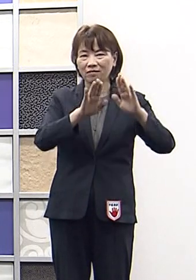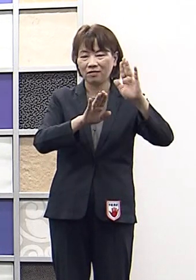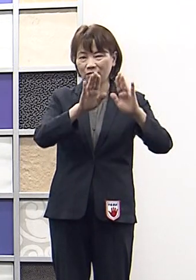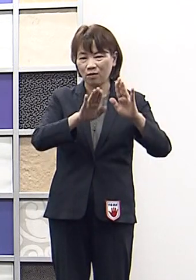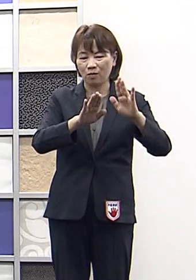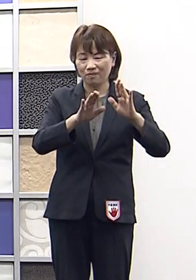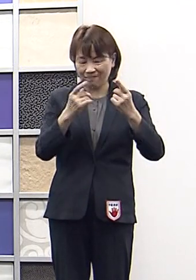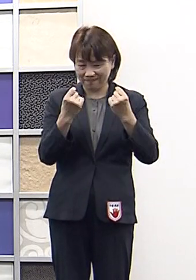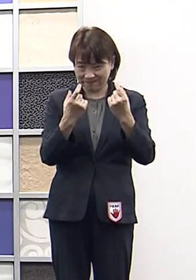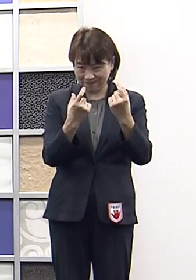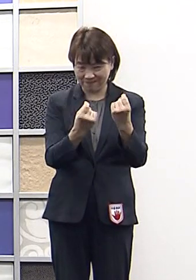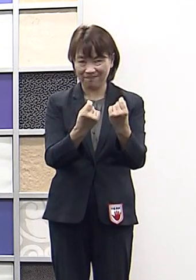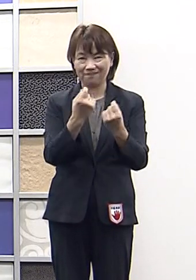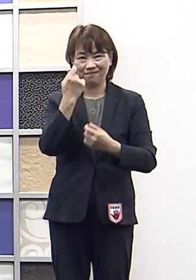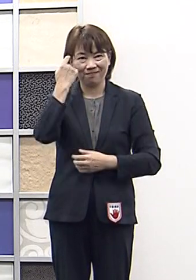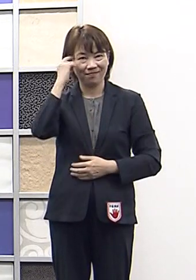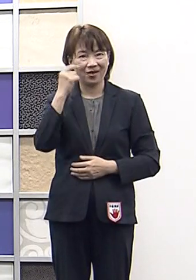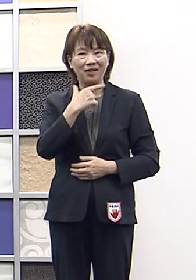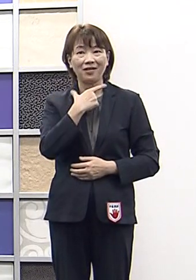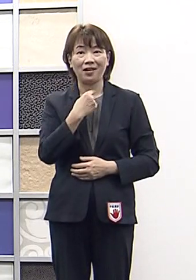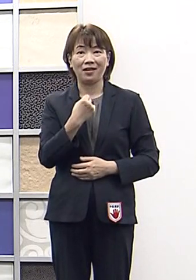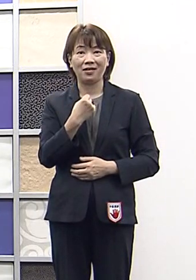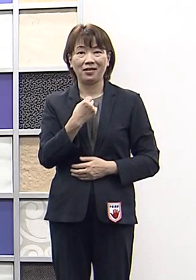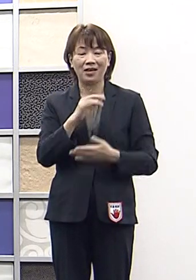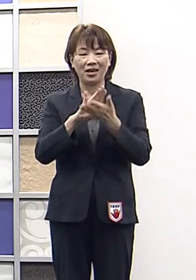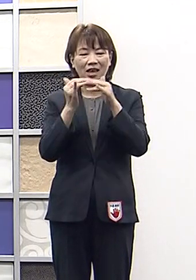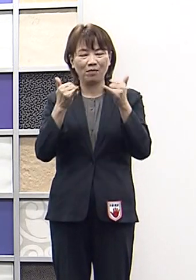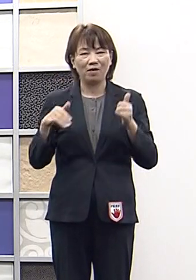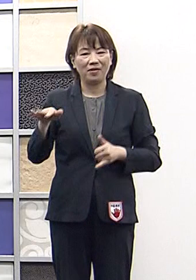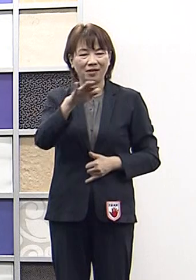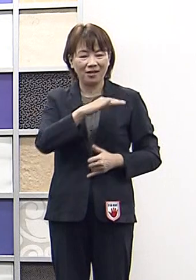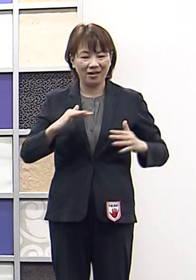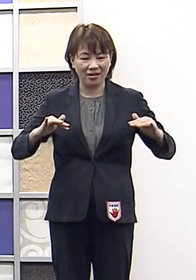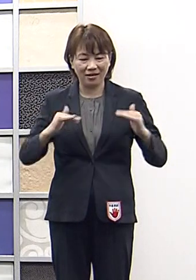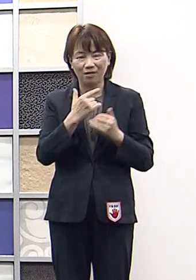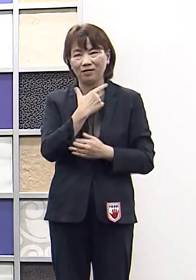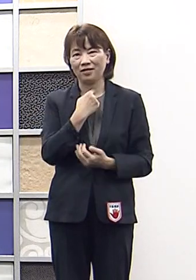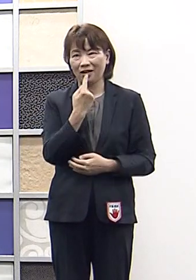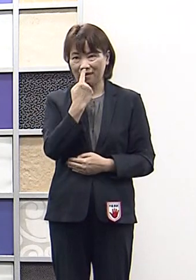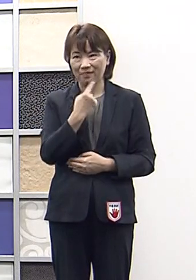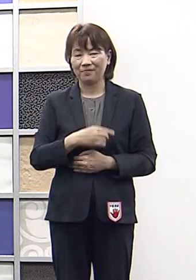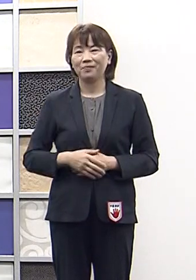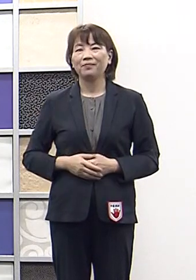考えて、県民的な議論をしていく様子がにしていきたいと思います。